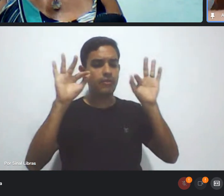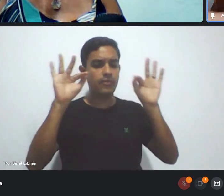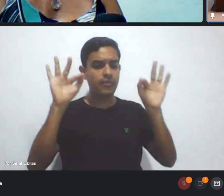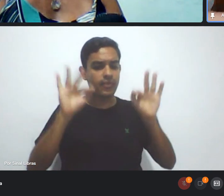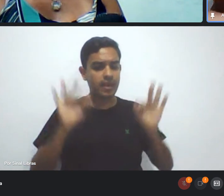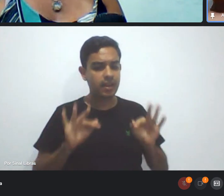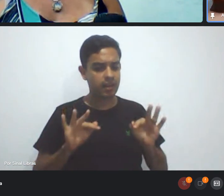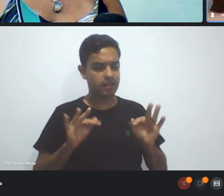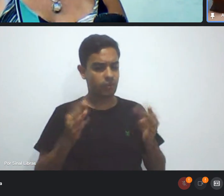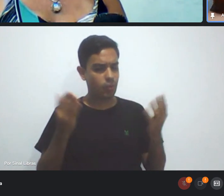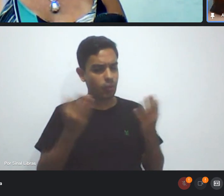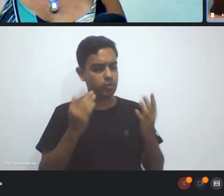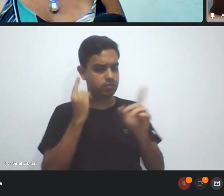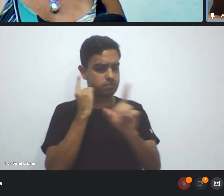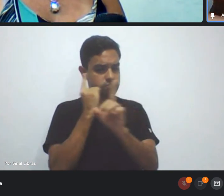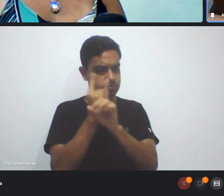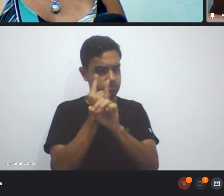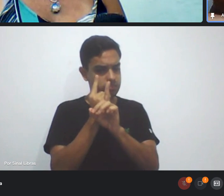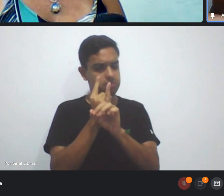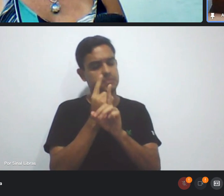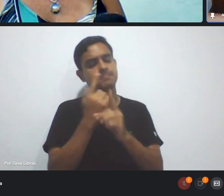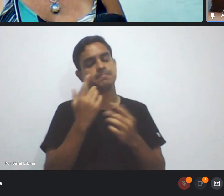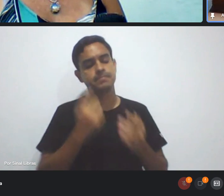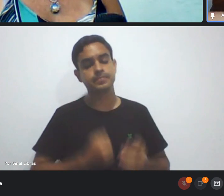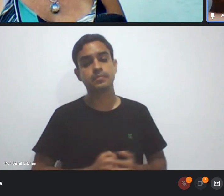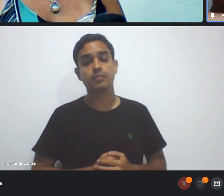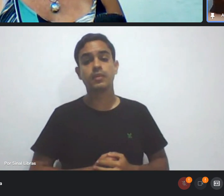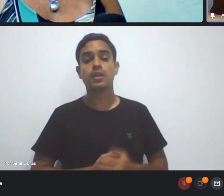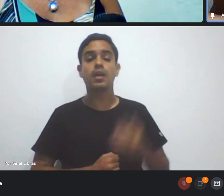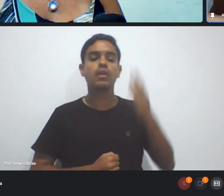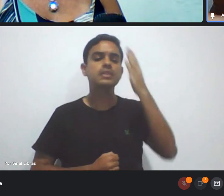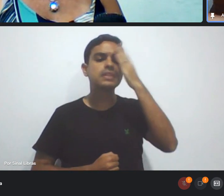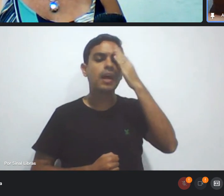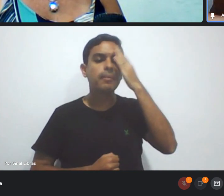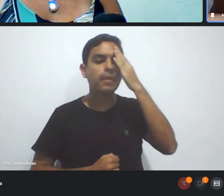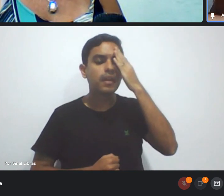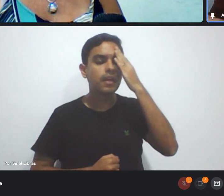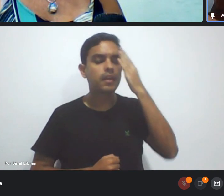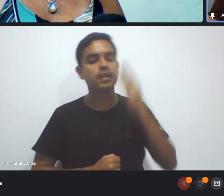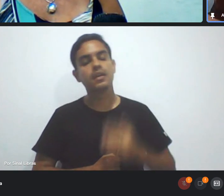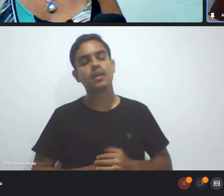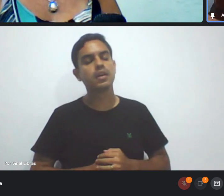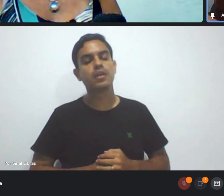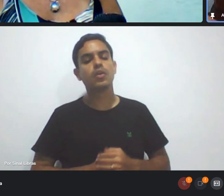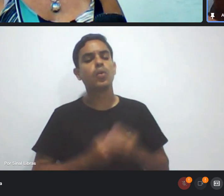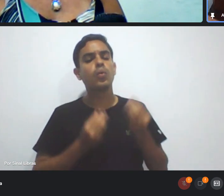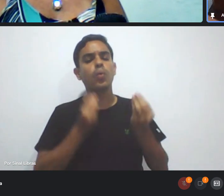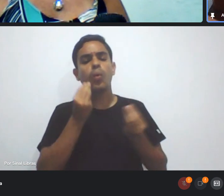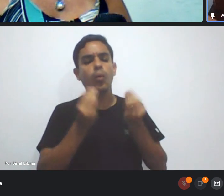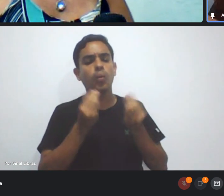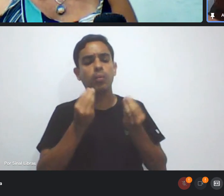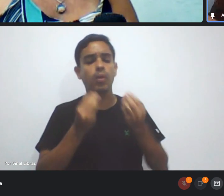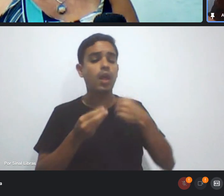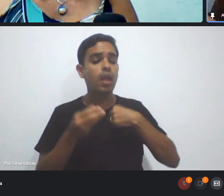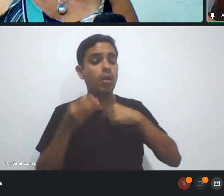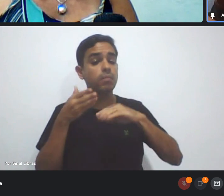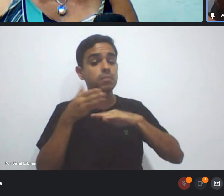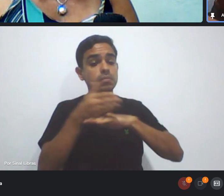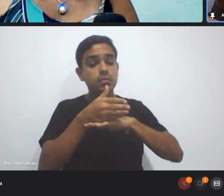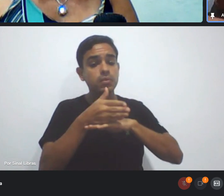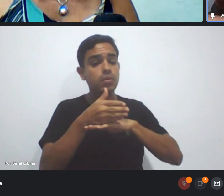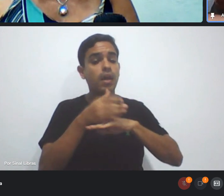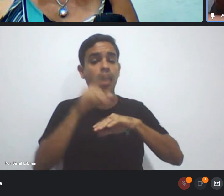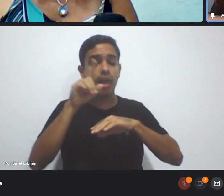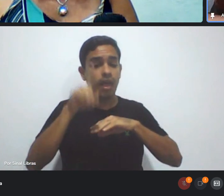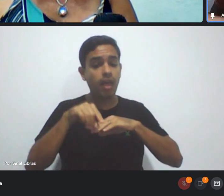esse encontro, mas para saber mesmo como aprender, na verdade. Eu estou aqui aprendendo, de verdade.